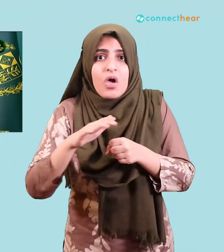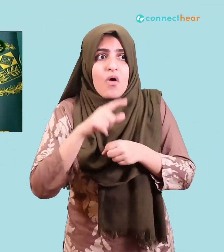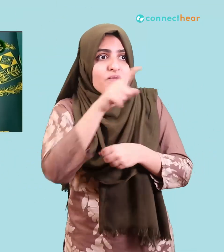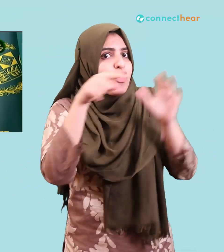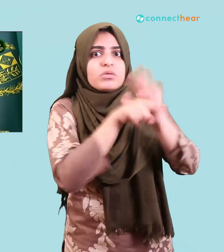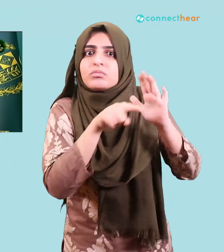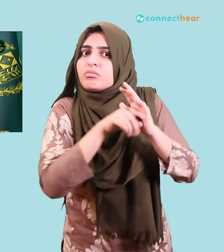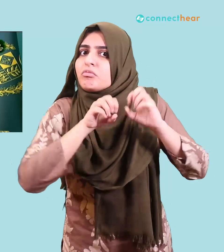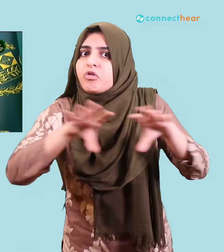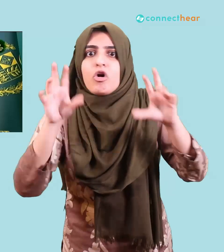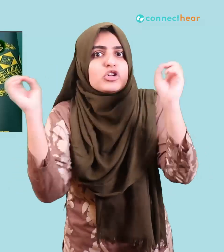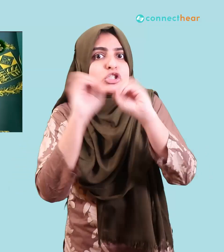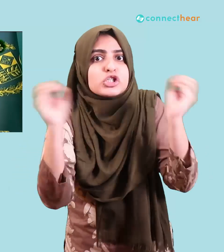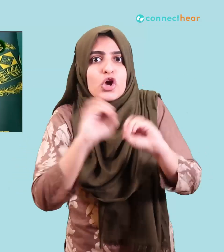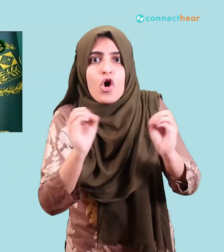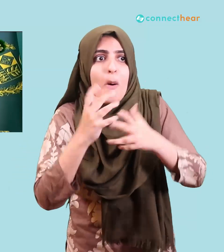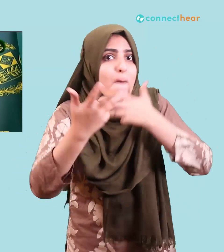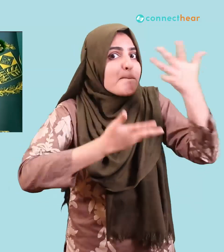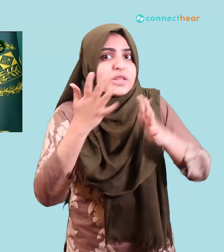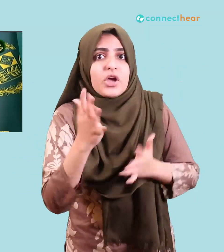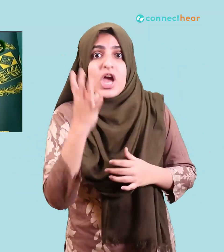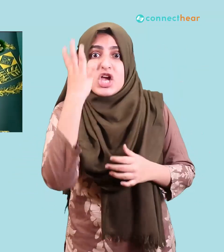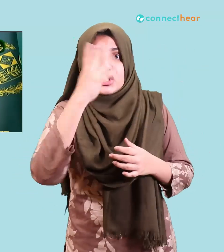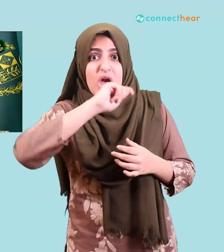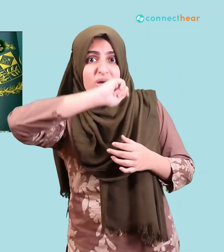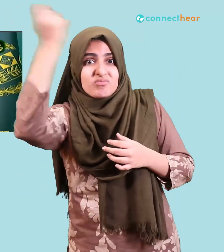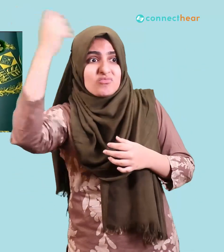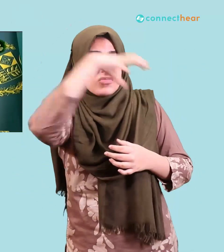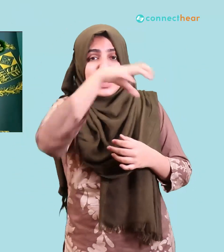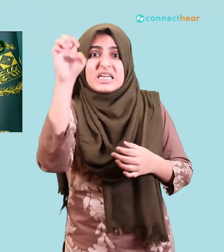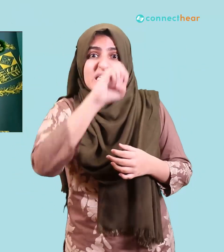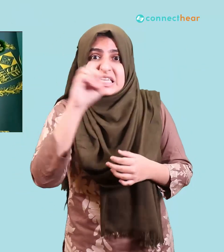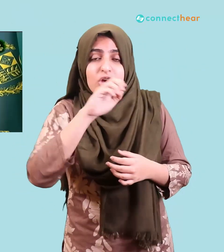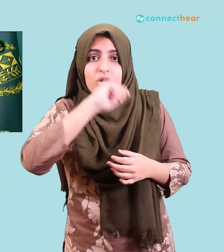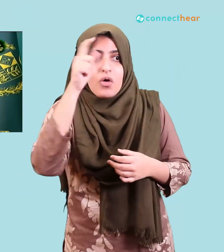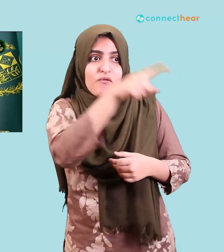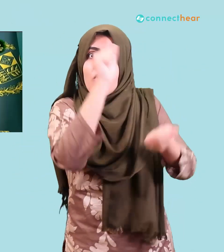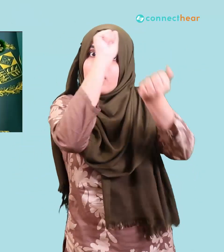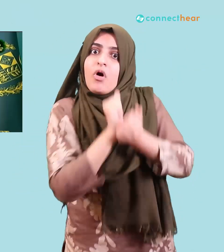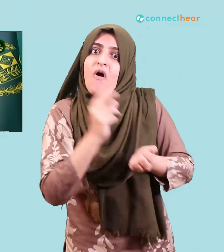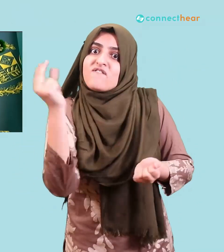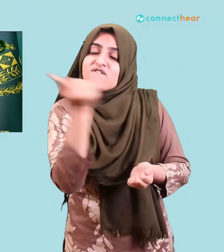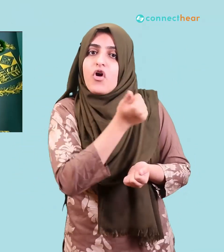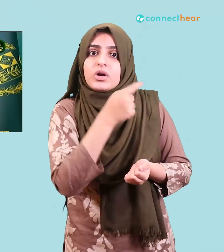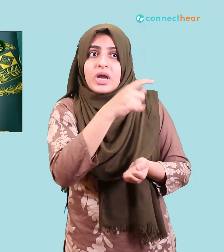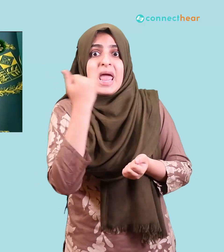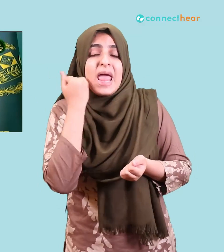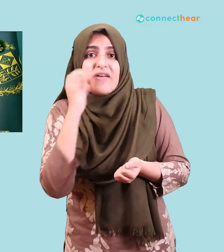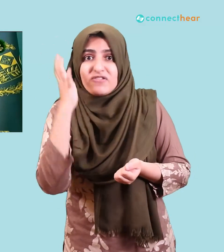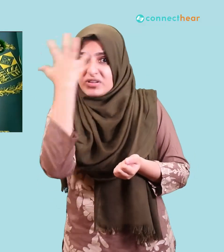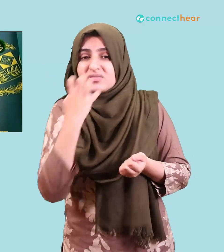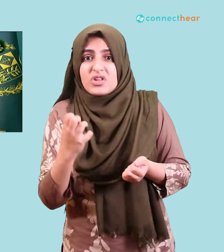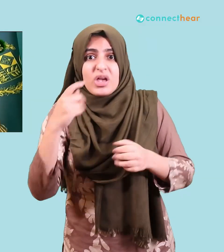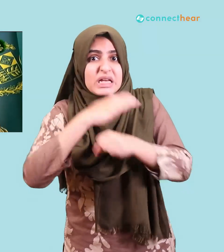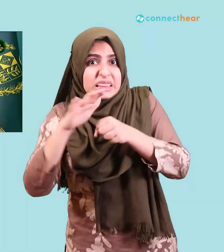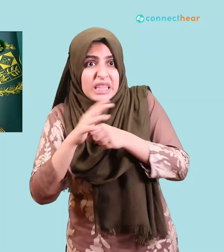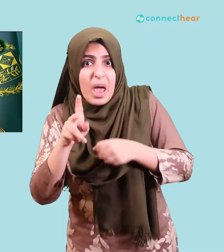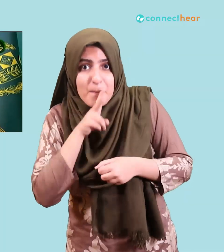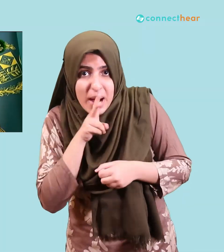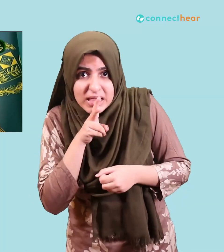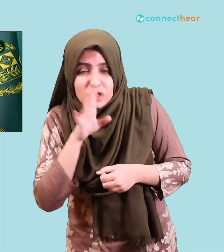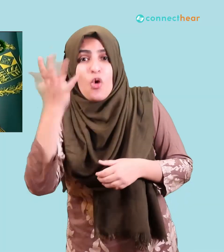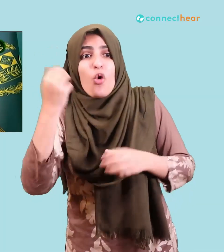سکتا۔ 4 یورپین ملک ایسے ہیں جدھر جیل میں ڈال دیتے ہیں اگر آپ ہولوکاسٹ کے خلاف